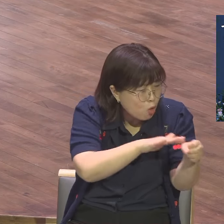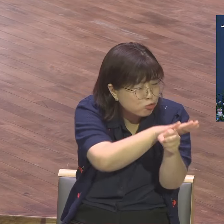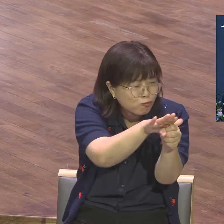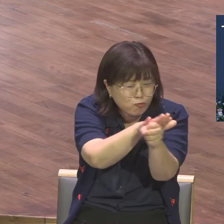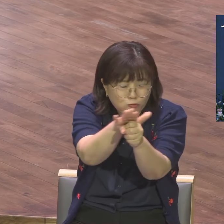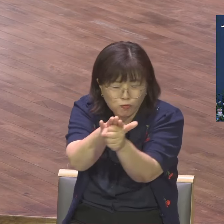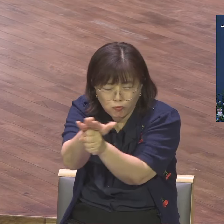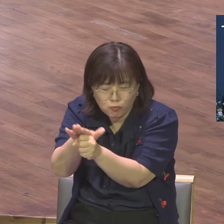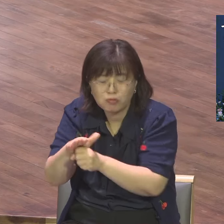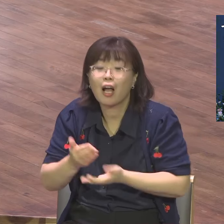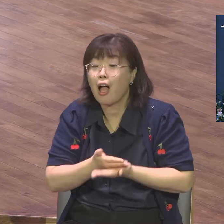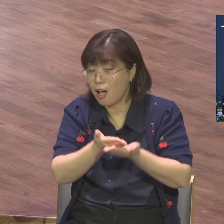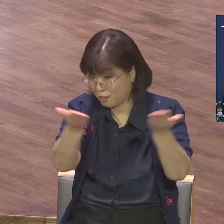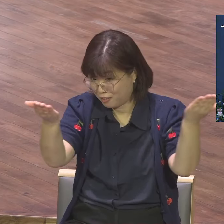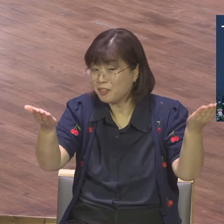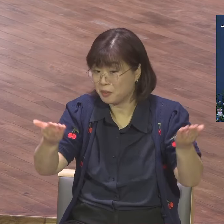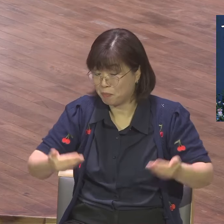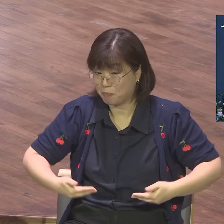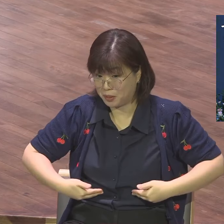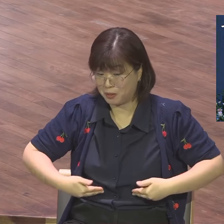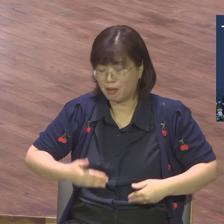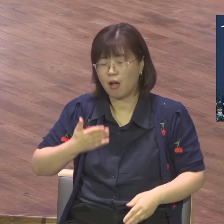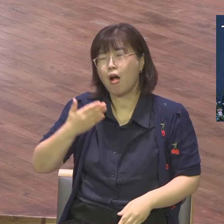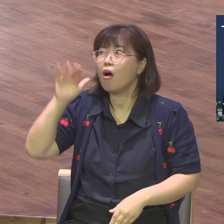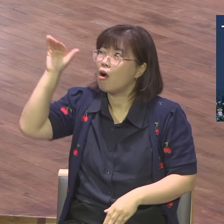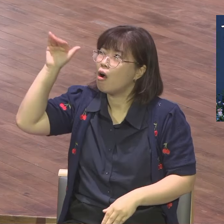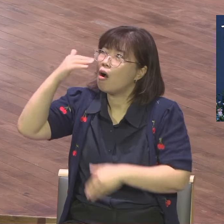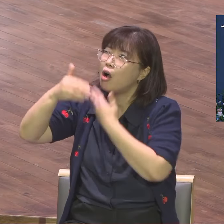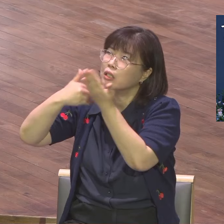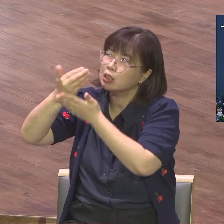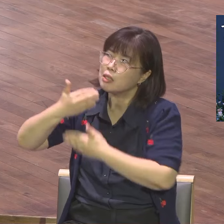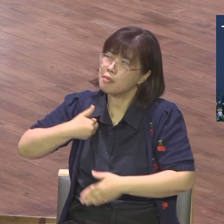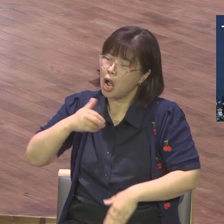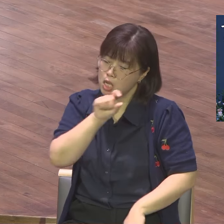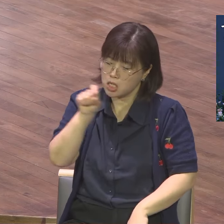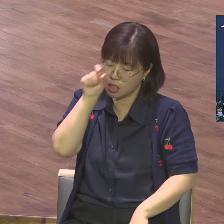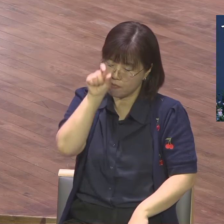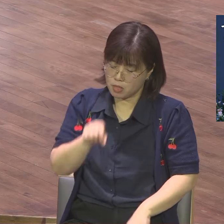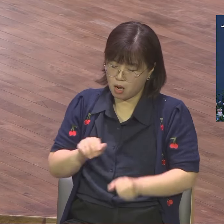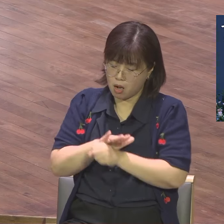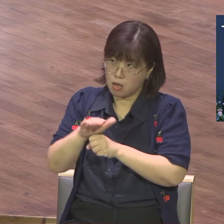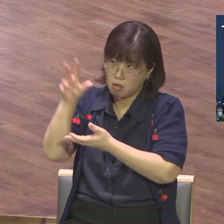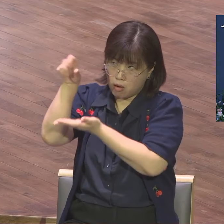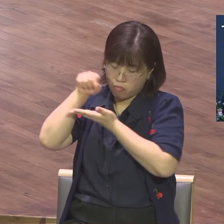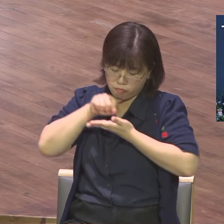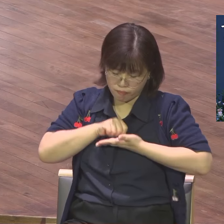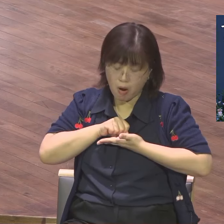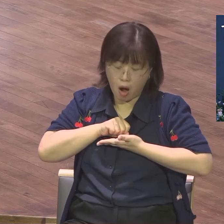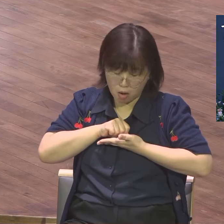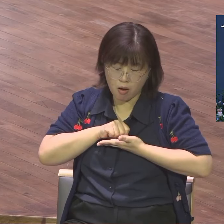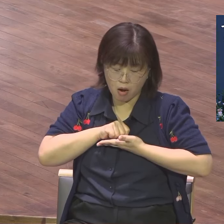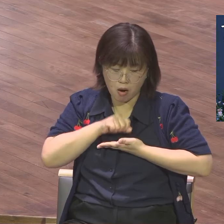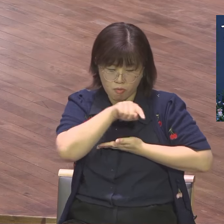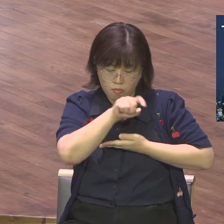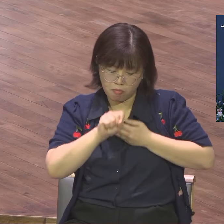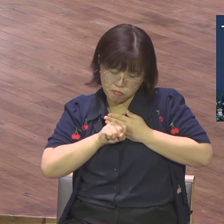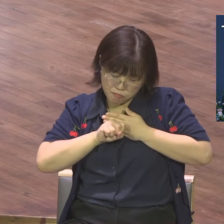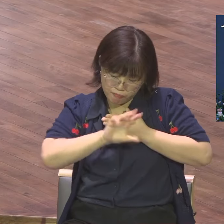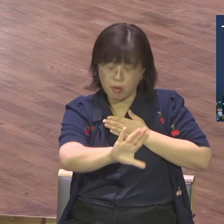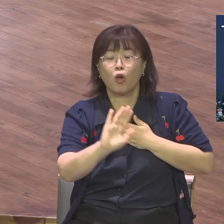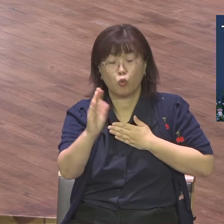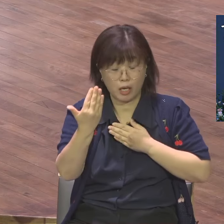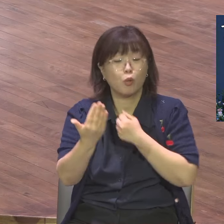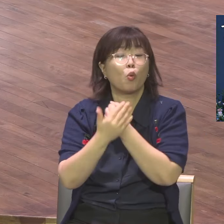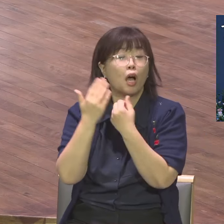사랑이 있다고 하면 하나님이 내 가슴 속에 십자가의 사랑이 예수의 사랑이 다시금 회복되게 하여